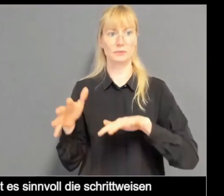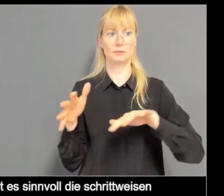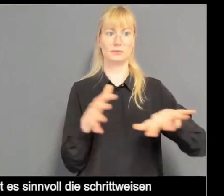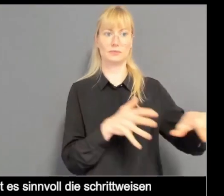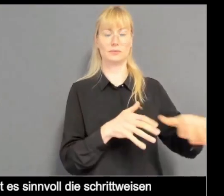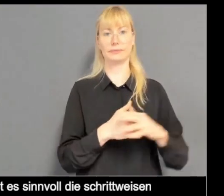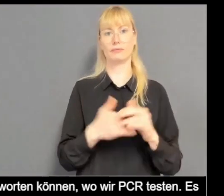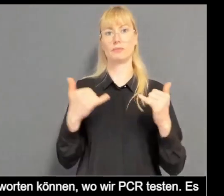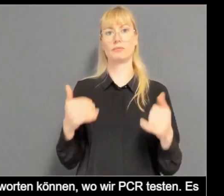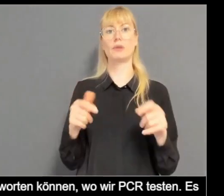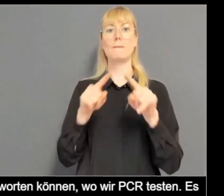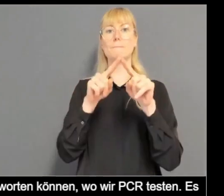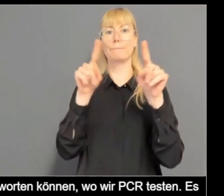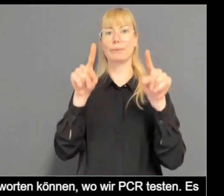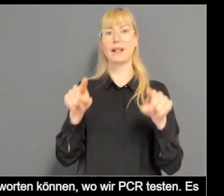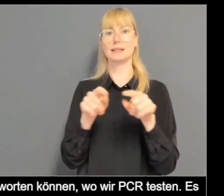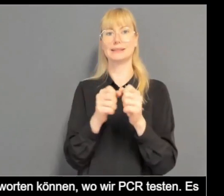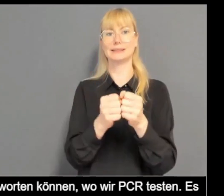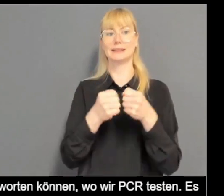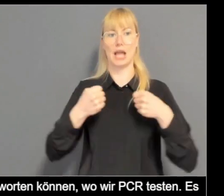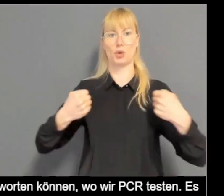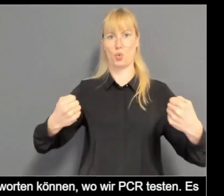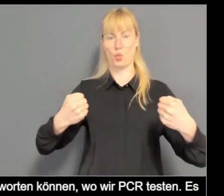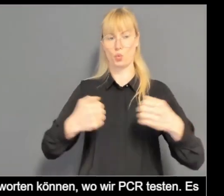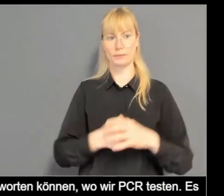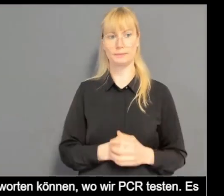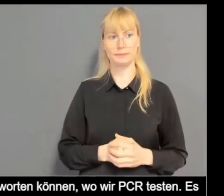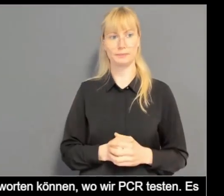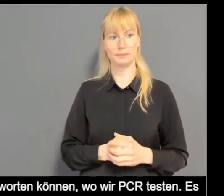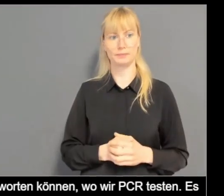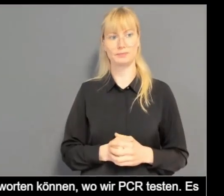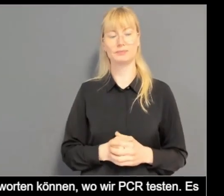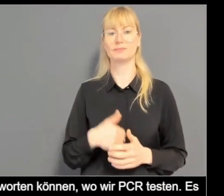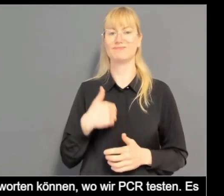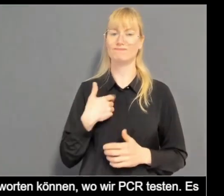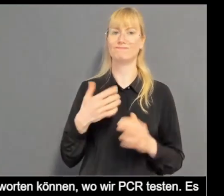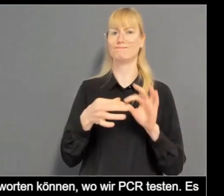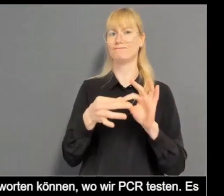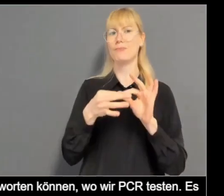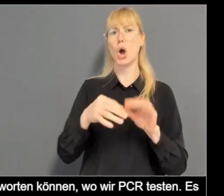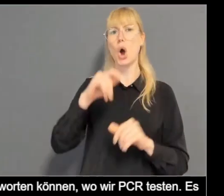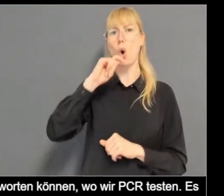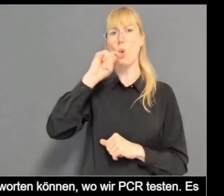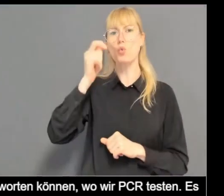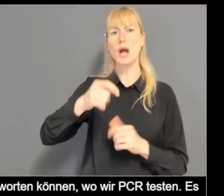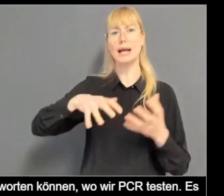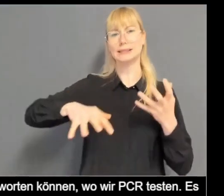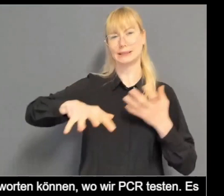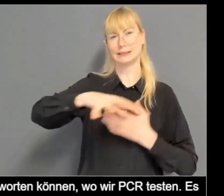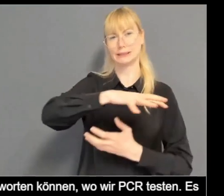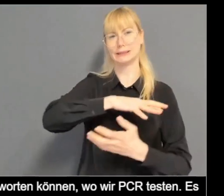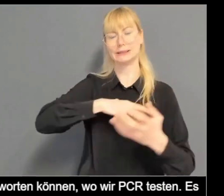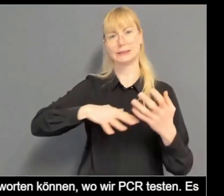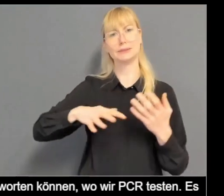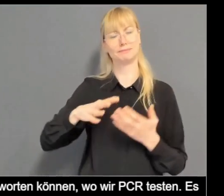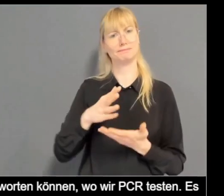Ich will jetzt überwechseln zu den Flüchtlingen, die aus der Ukraine kommen. Herr Herrmann, Sie hatten das ja genannt,